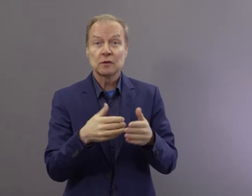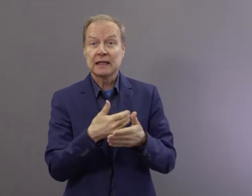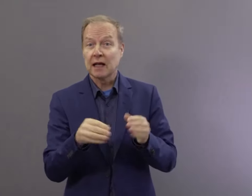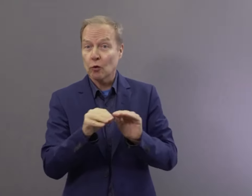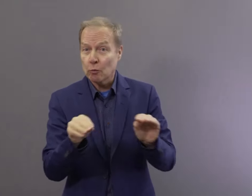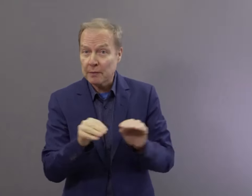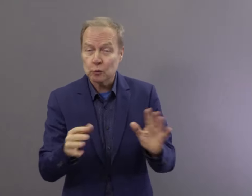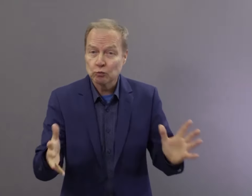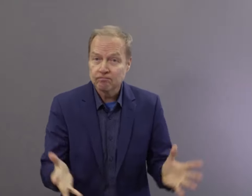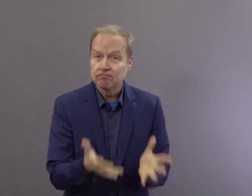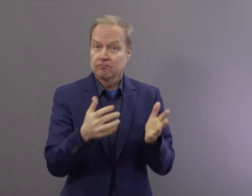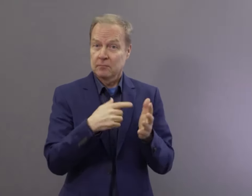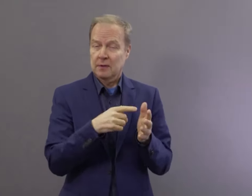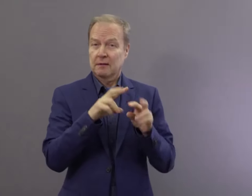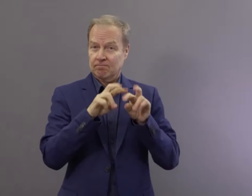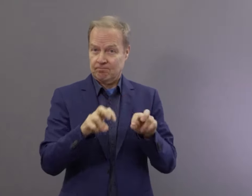hallitusohjelma esimerkiksi